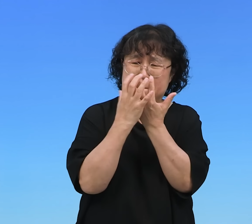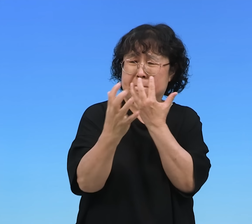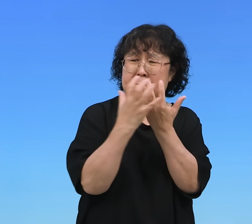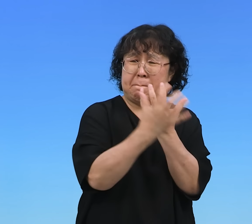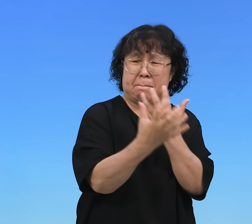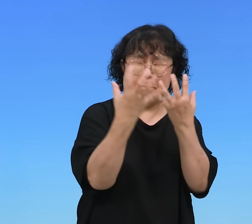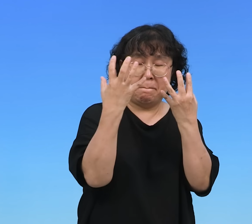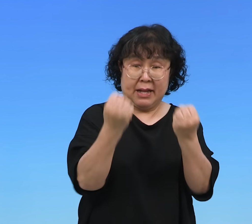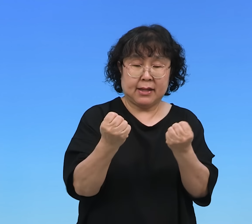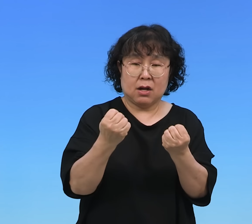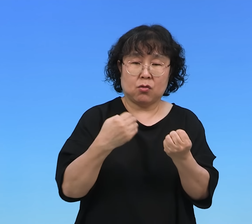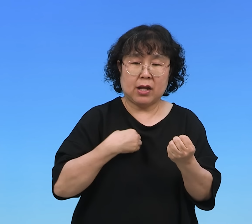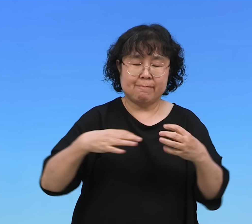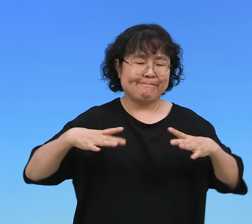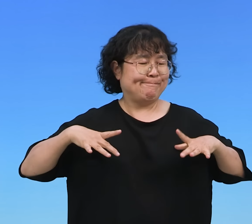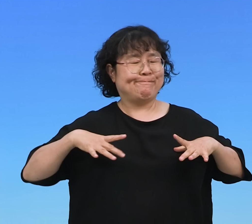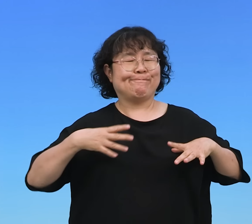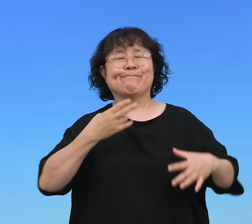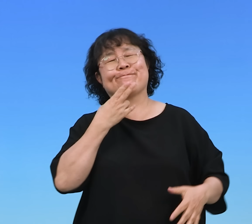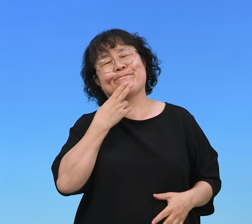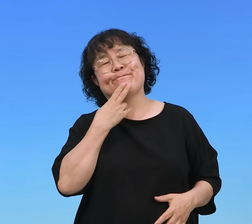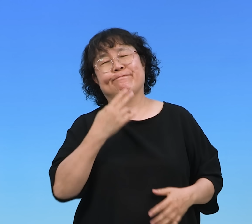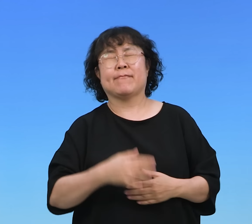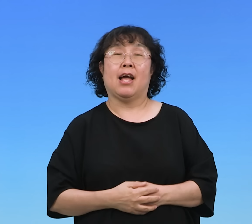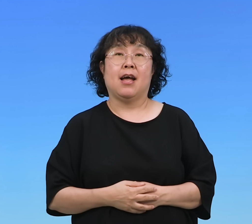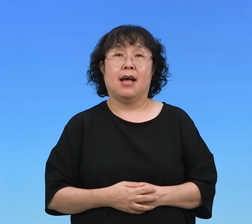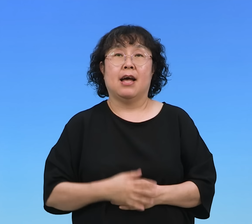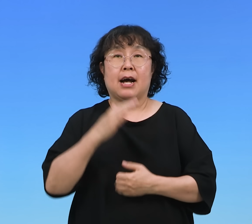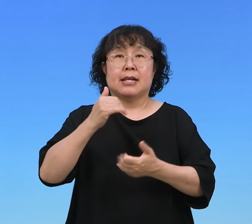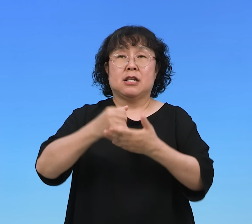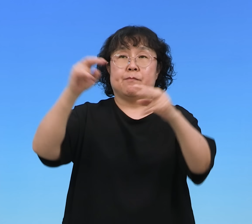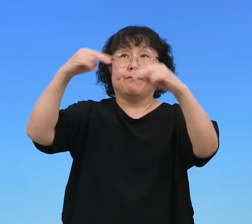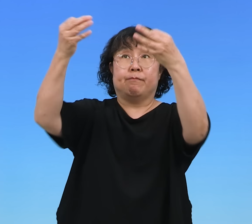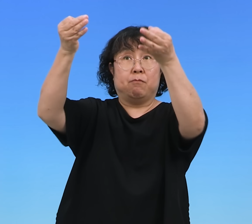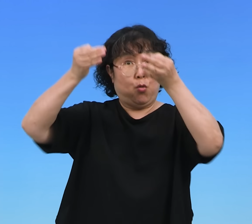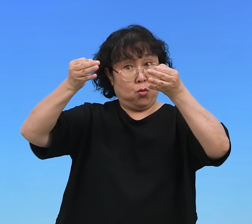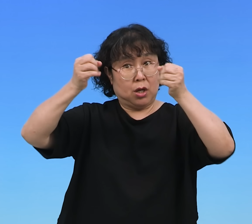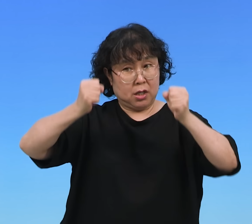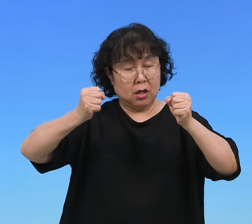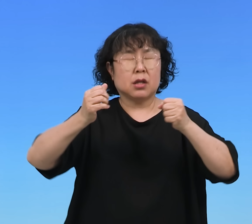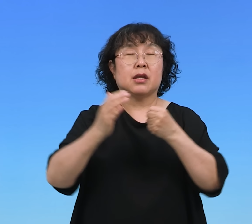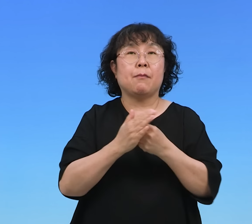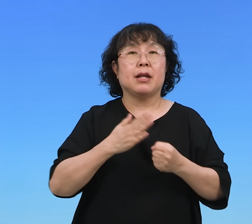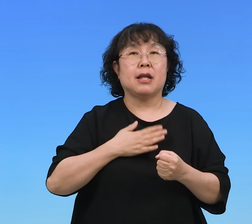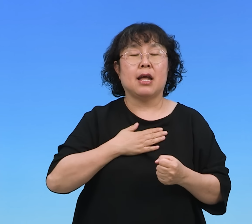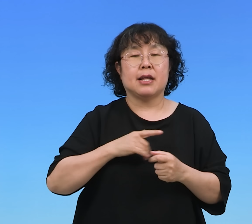저를 주목하시기 때문에 하나님이 주목하는 그 인생으로는 충분합니다.